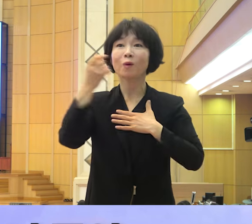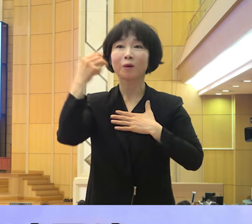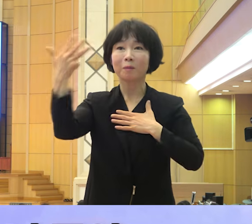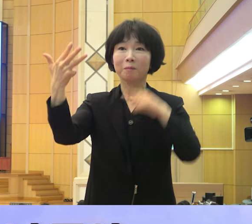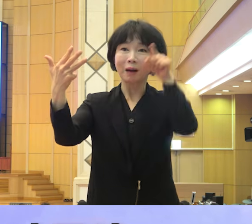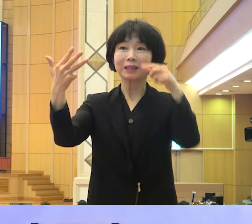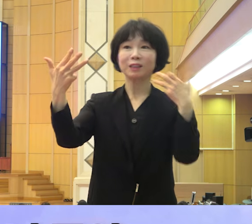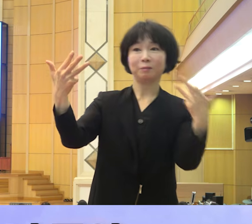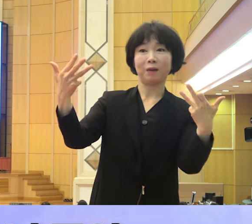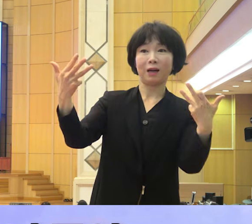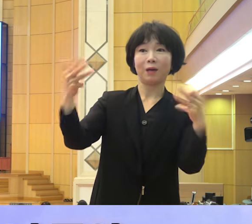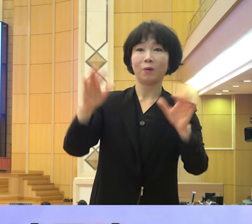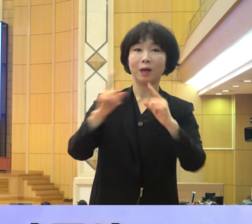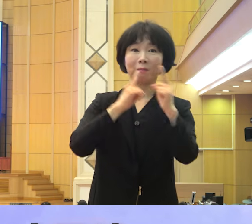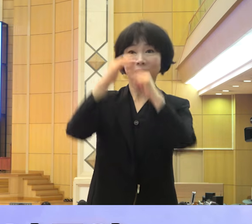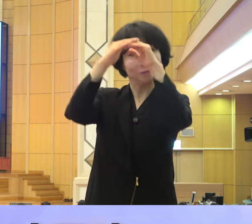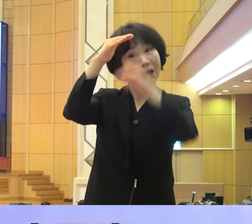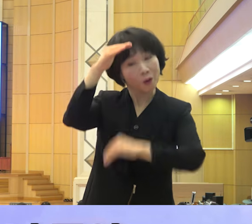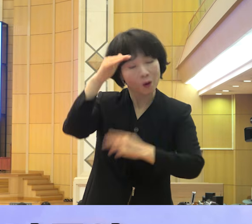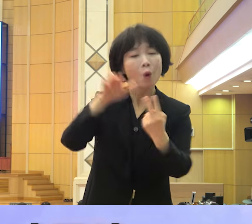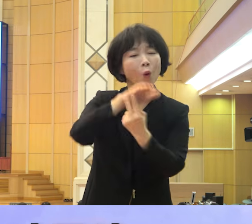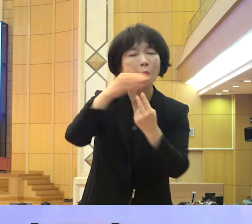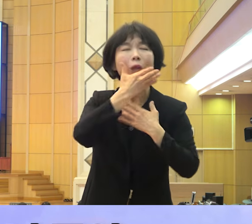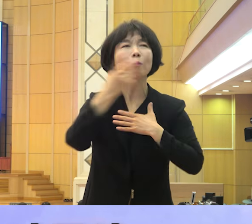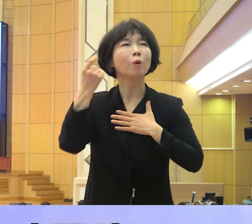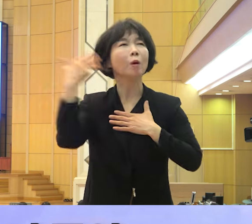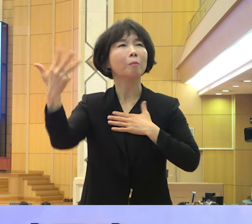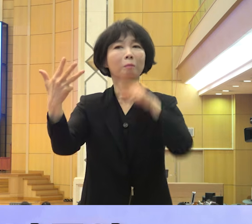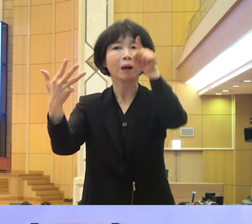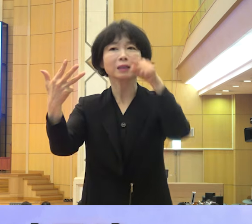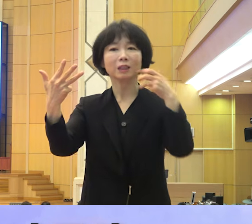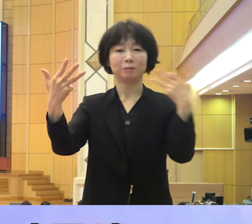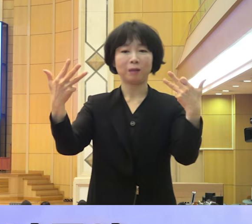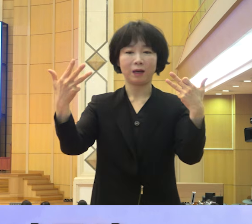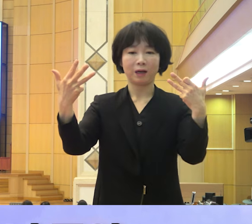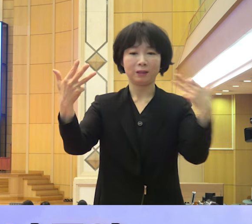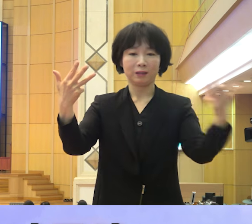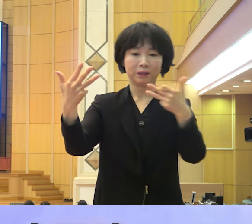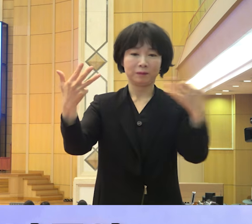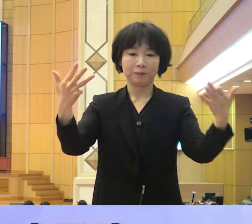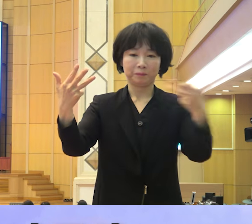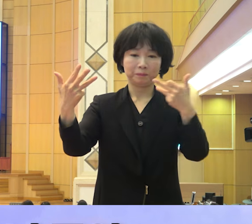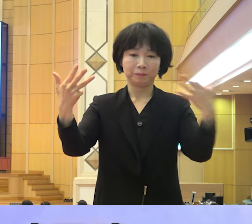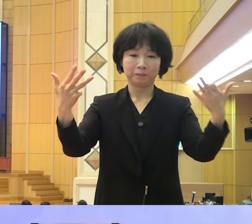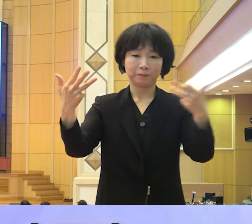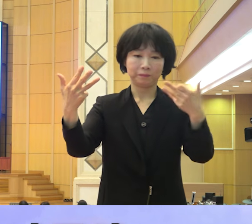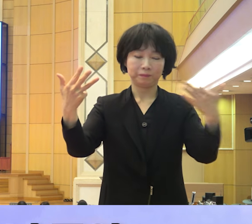18절에서 19절 말씀을 보겠습니다. 신약 성경